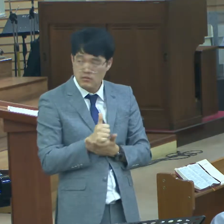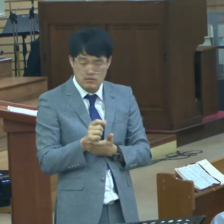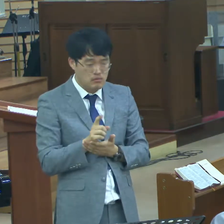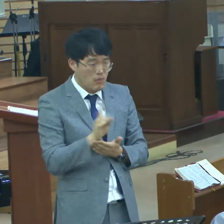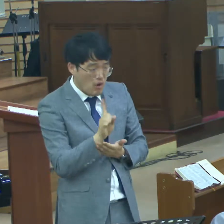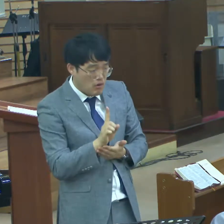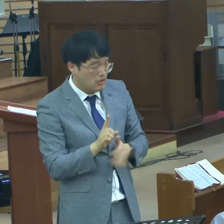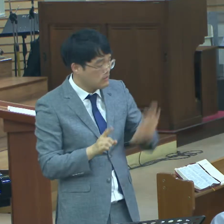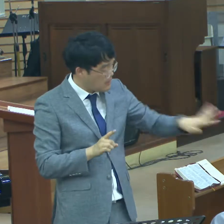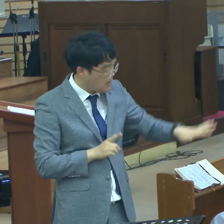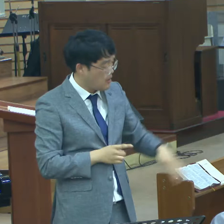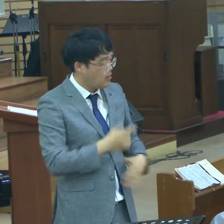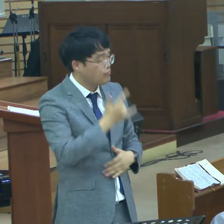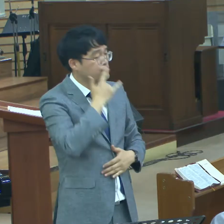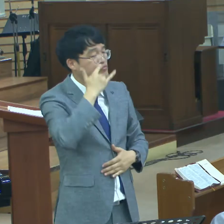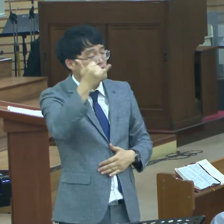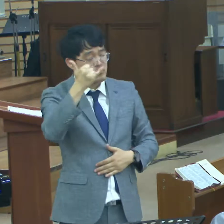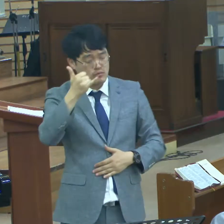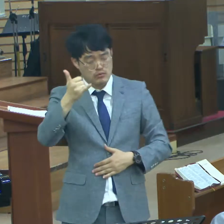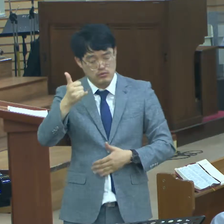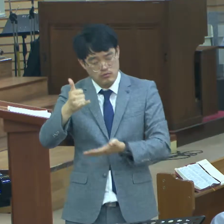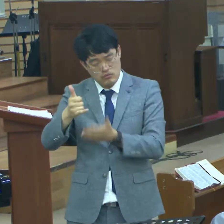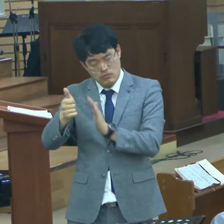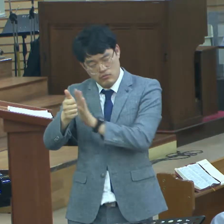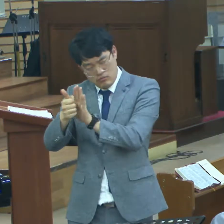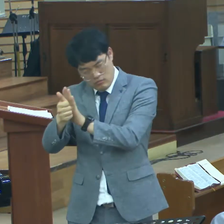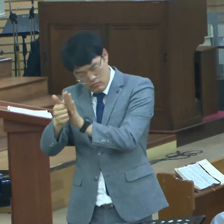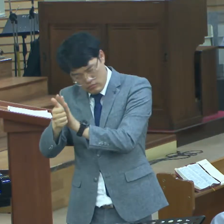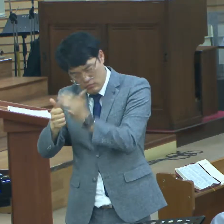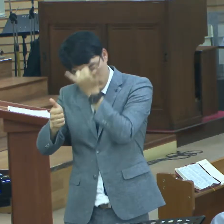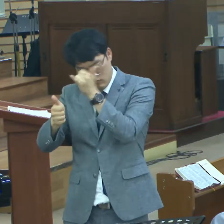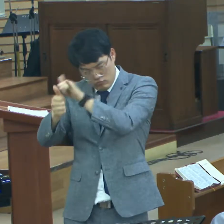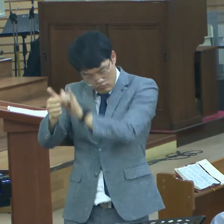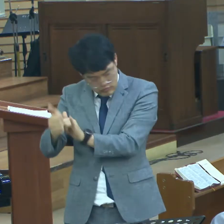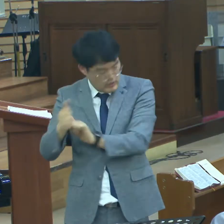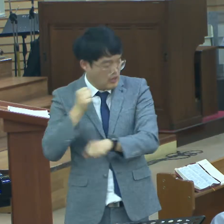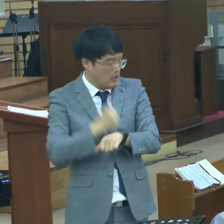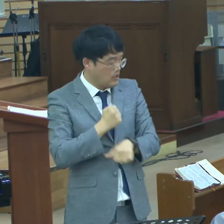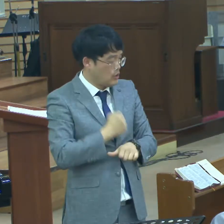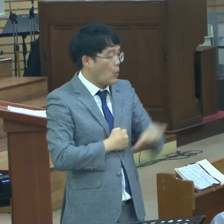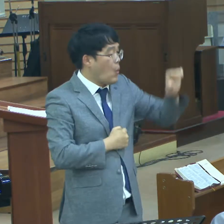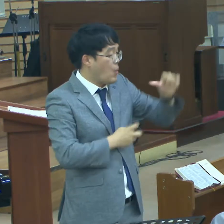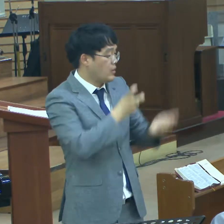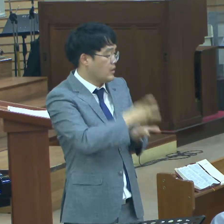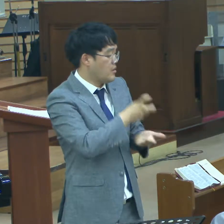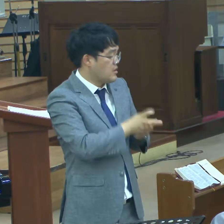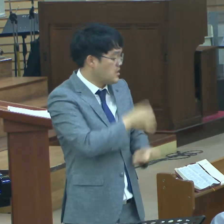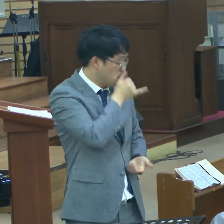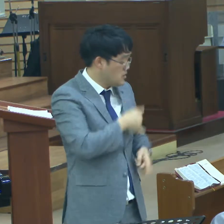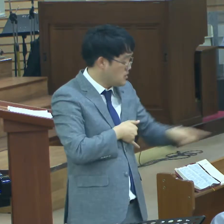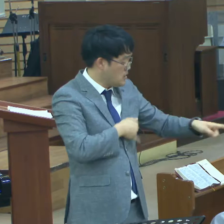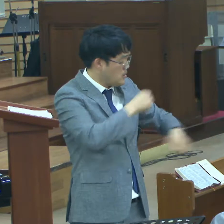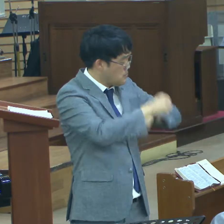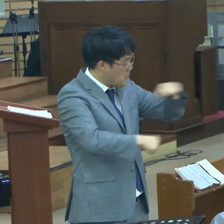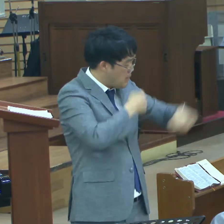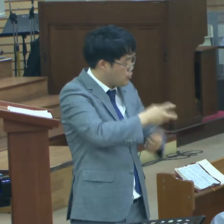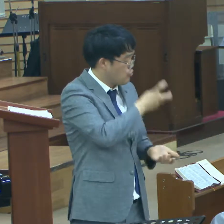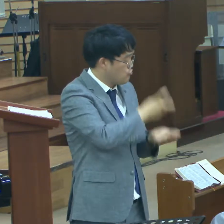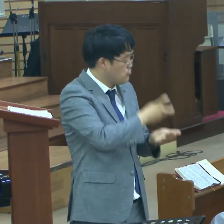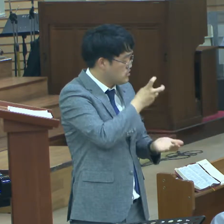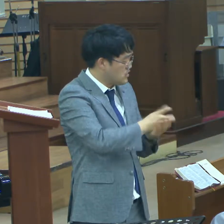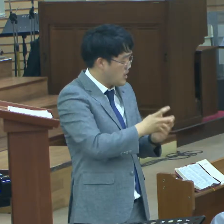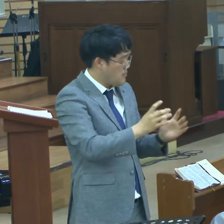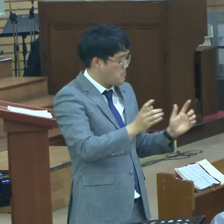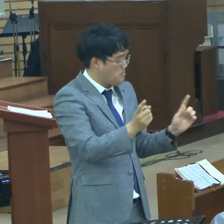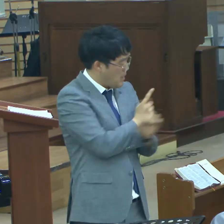공경하라는 5계명이 있는데 너희들이 정한 규칙을 가지고 이걸 뒤집어 엎는다는 거예요.